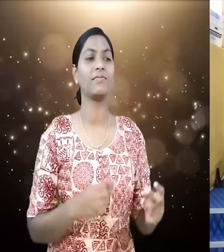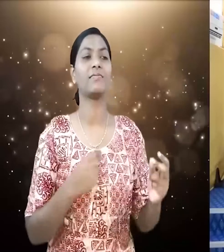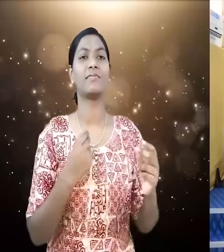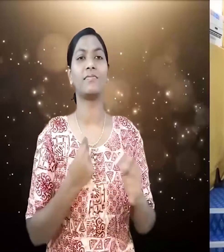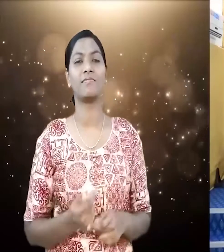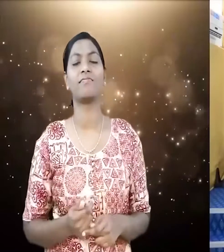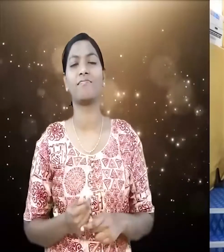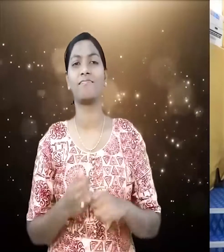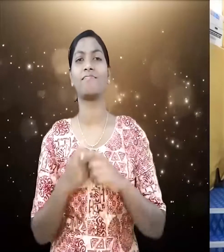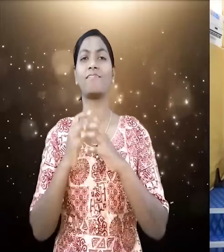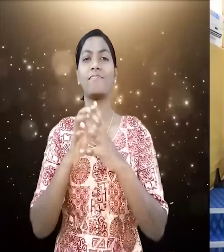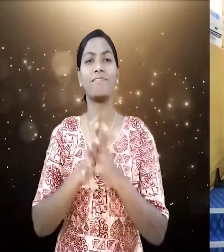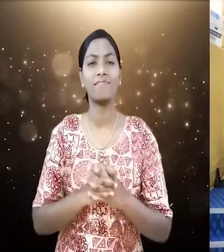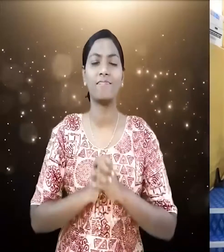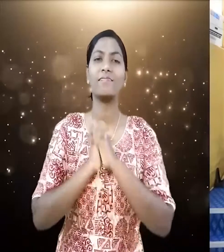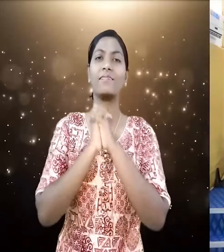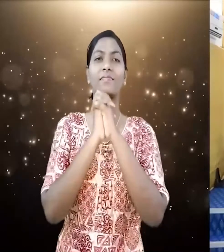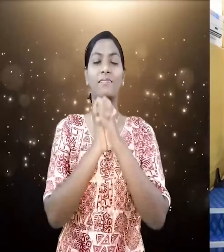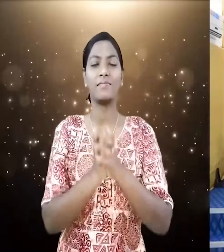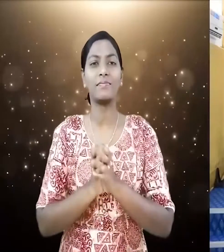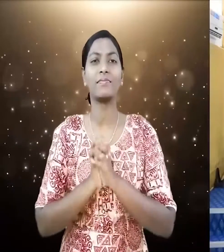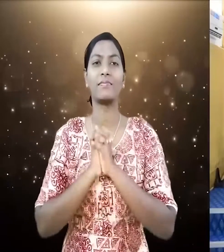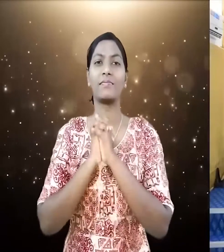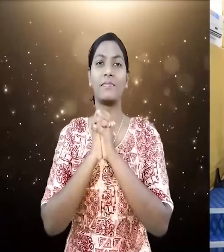रखूं। रीन द आहाला रहीस,